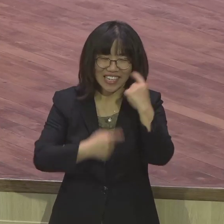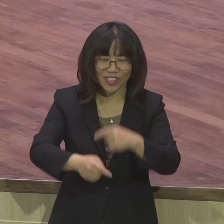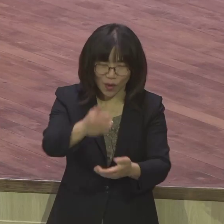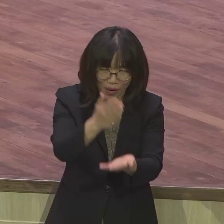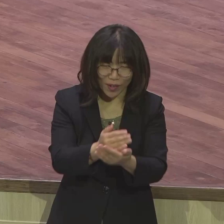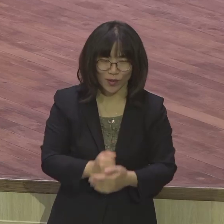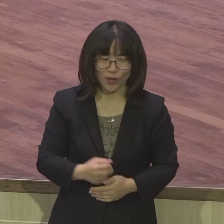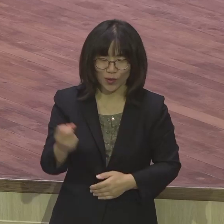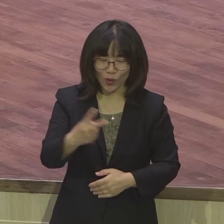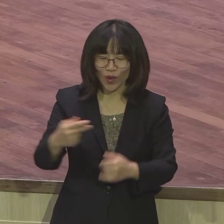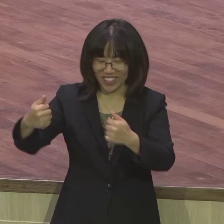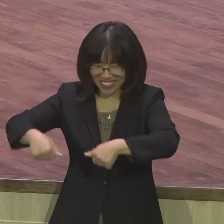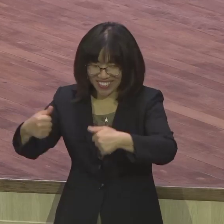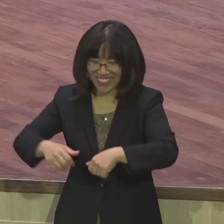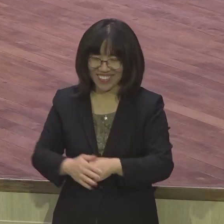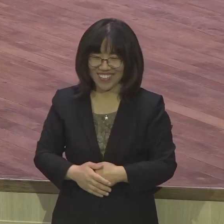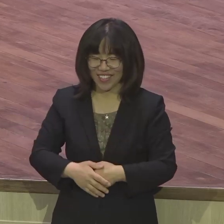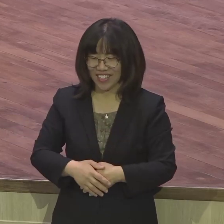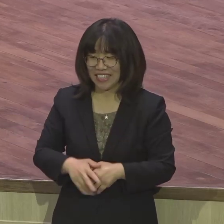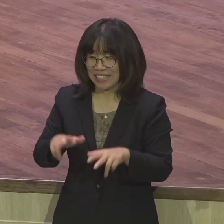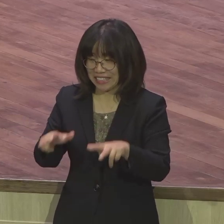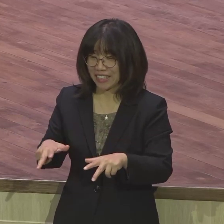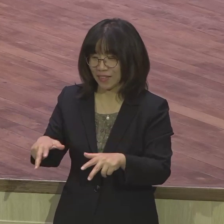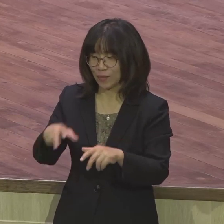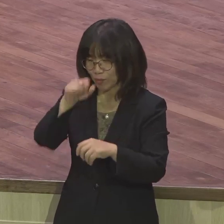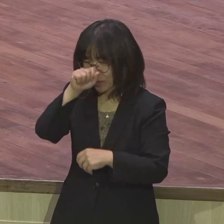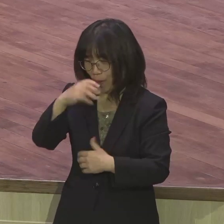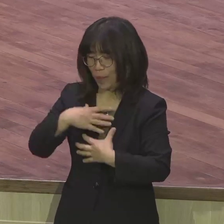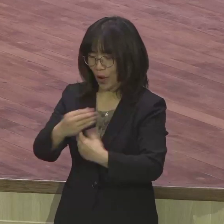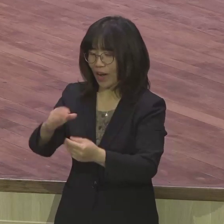또 인사하겠습니다. 좋을 때 집중합시다.